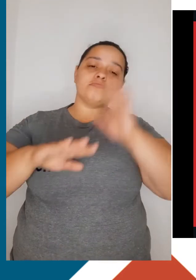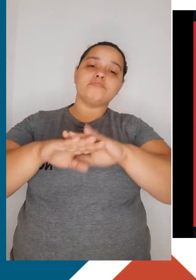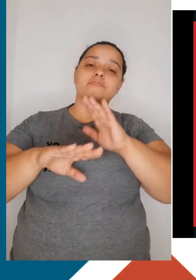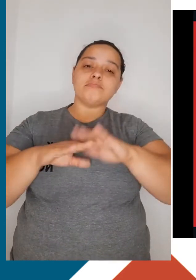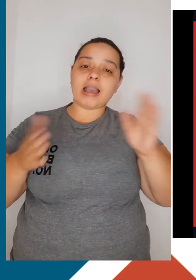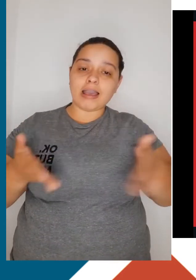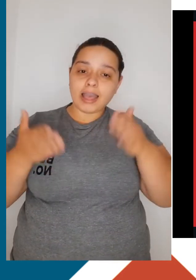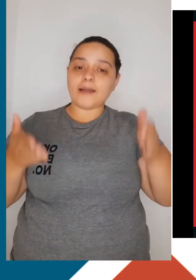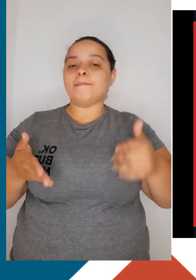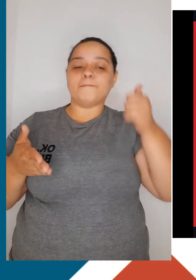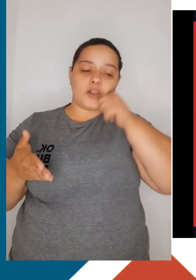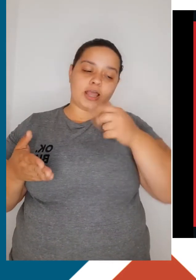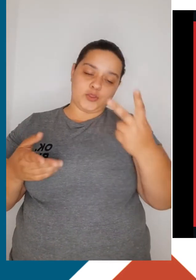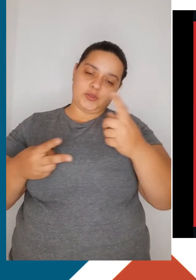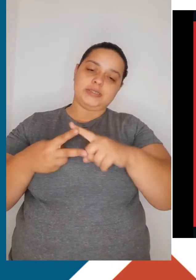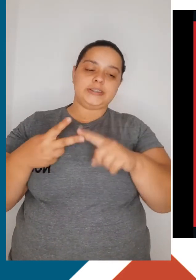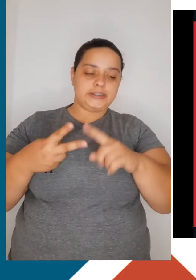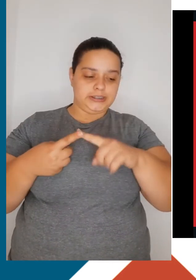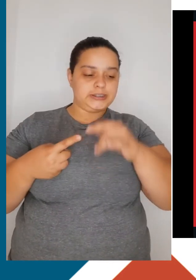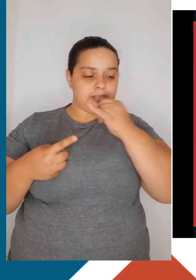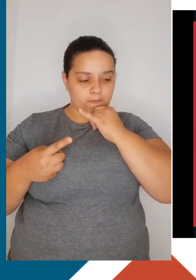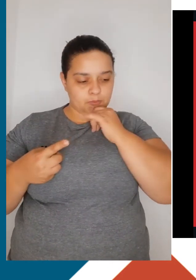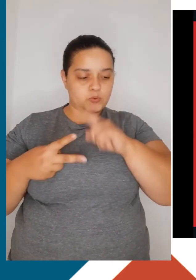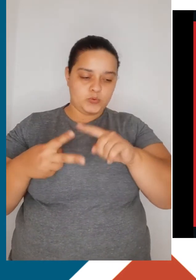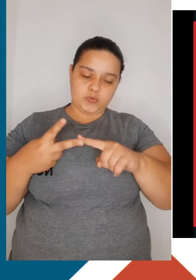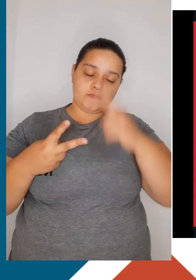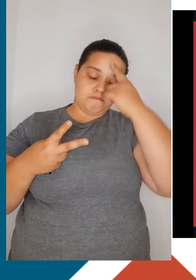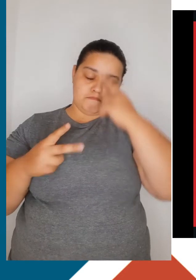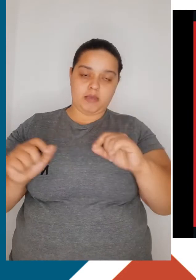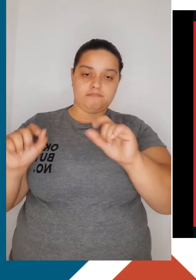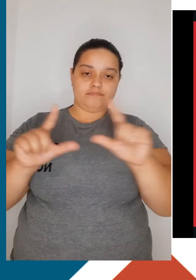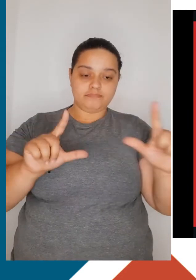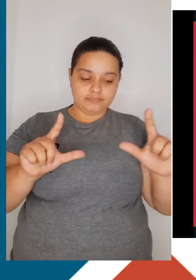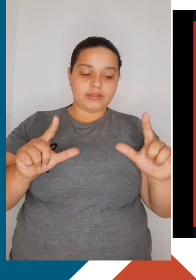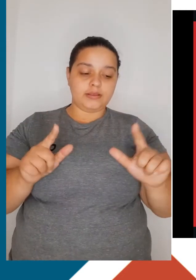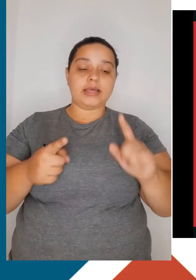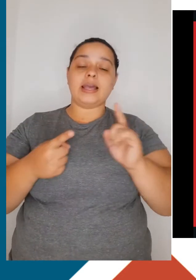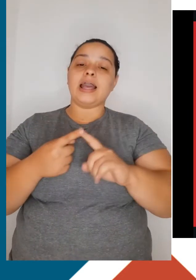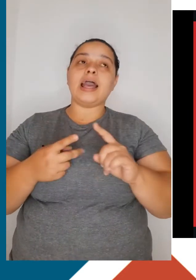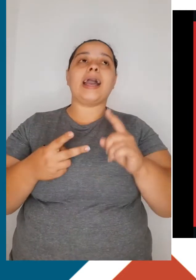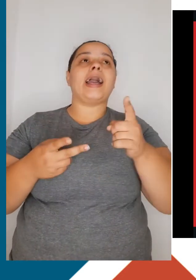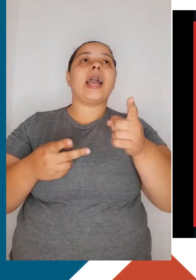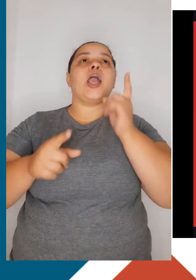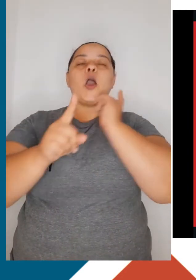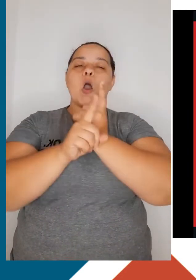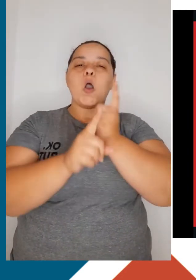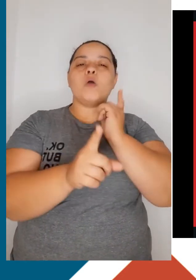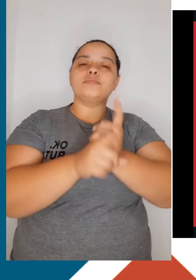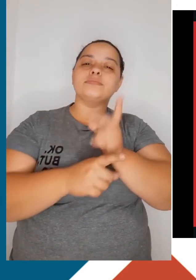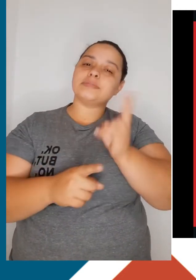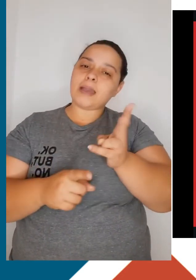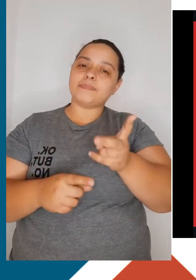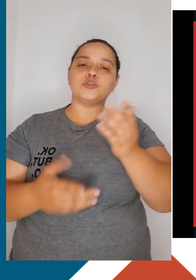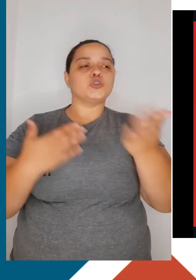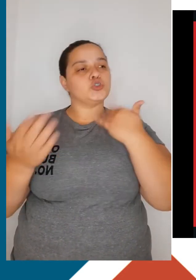mulheres. Aqui a gente tem 2 exemplos, a Madame Geoffrin e a Madame de Tencin. E nesses encontros eram discutidas